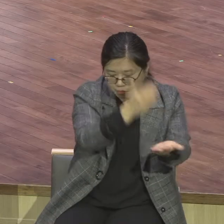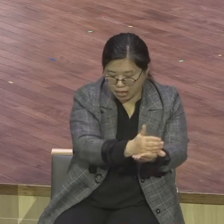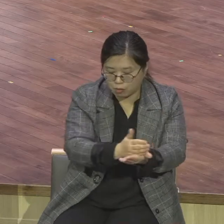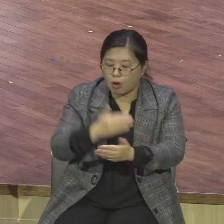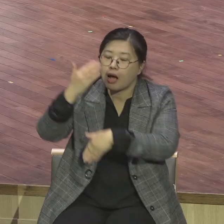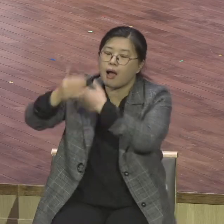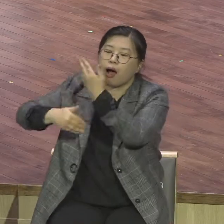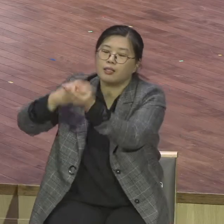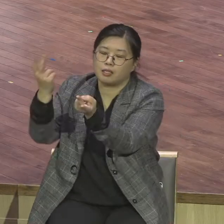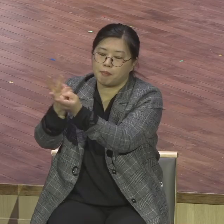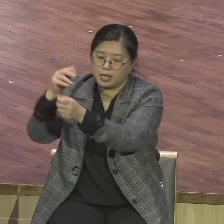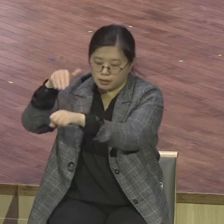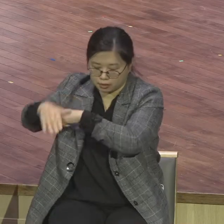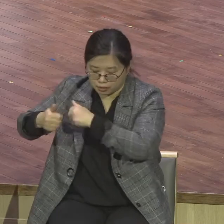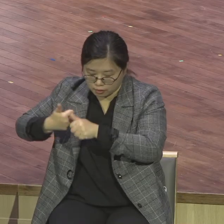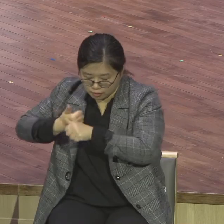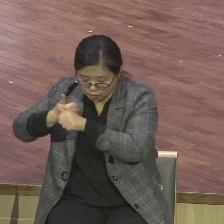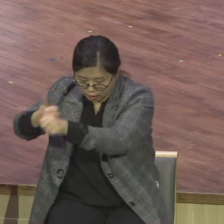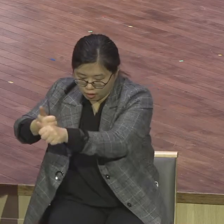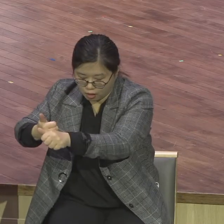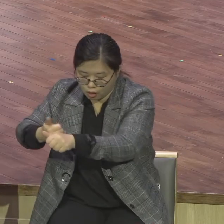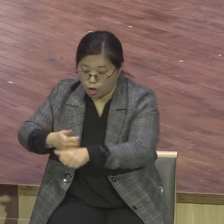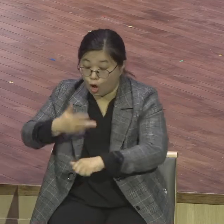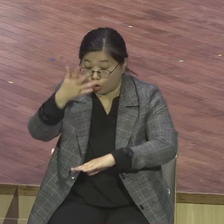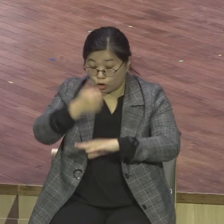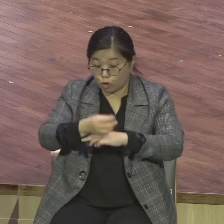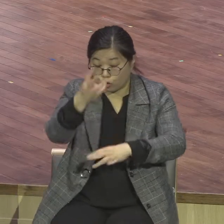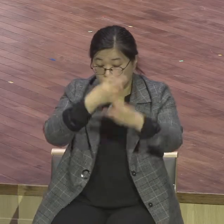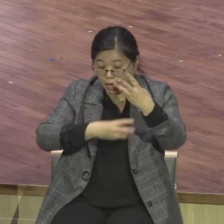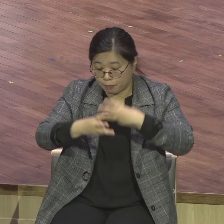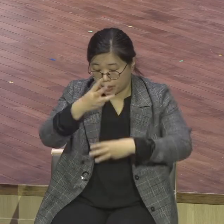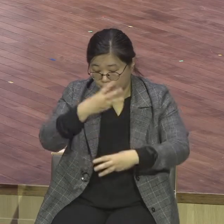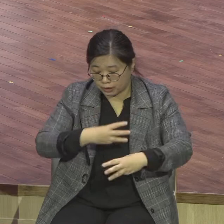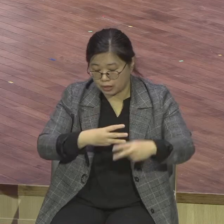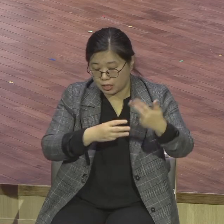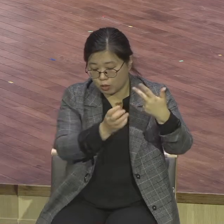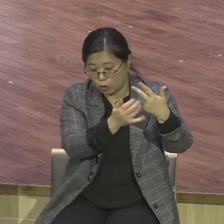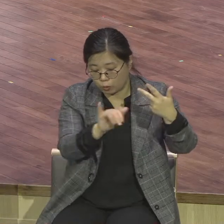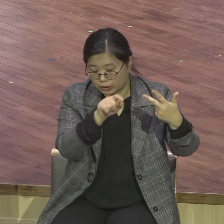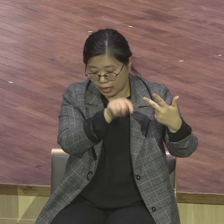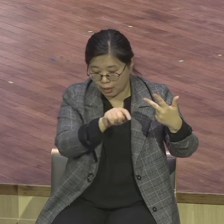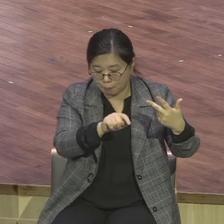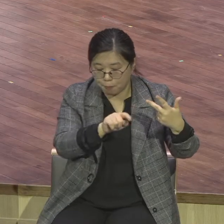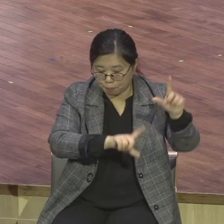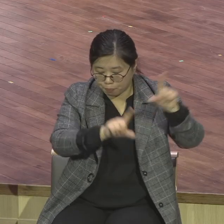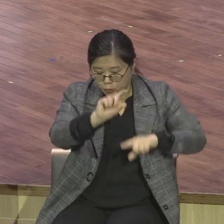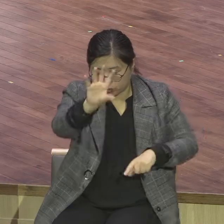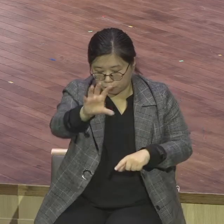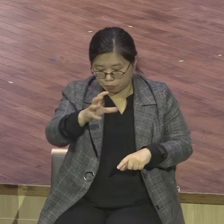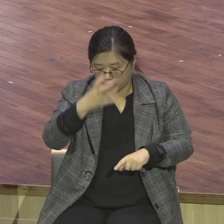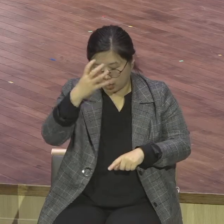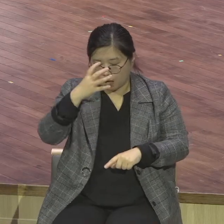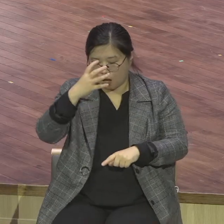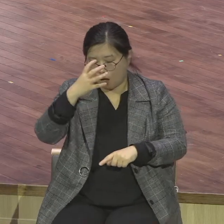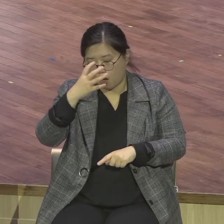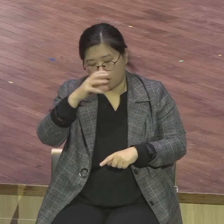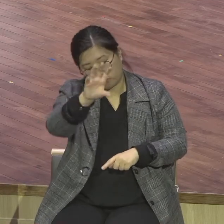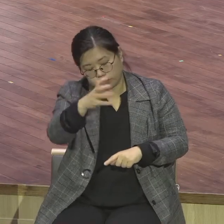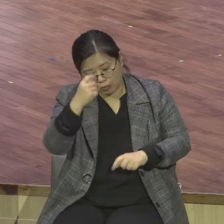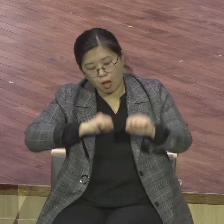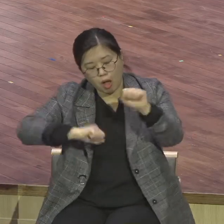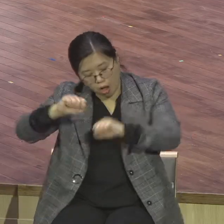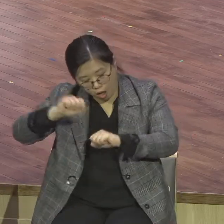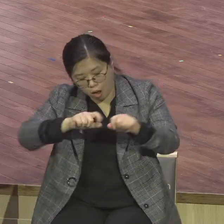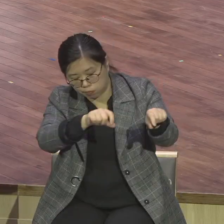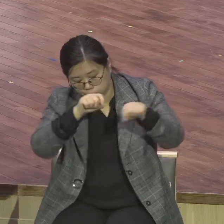나온 성공한 승리한 일분들처럼 하나님께서 주시는 영적 비밀을 깨닫고 오늘부터 시작하게 하여